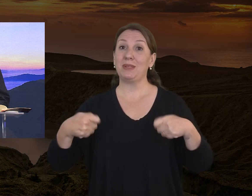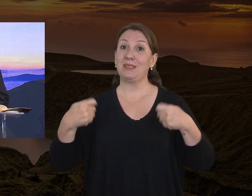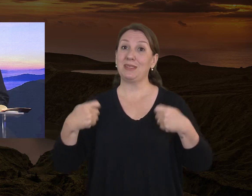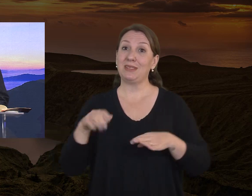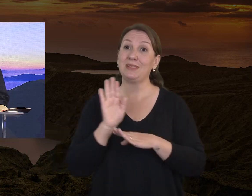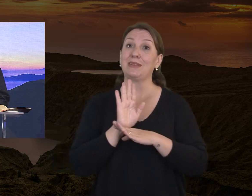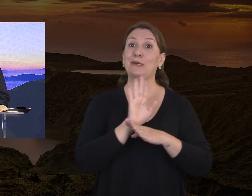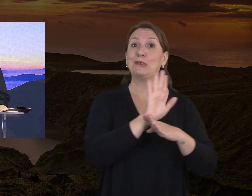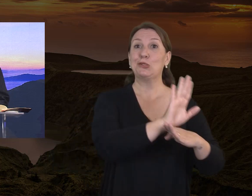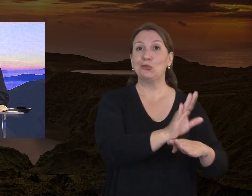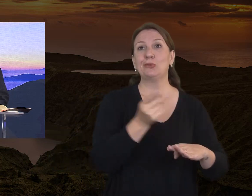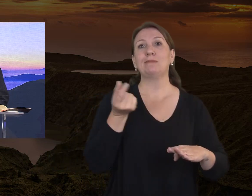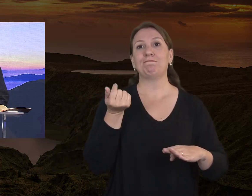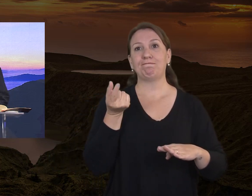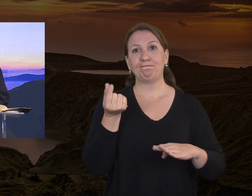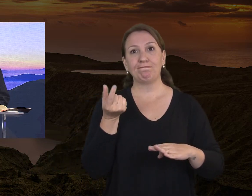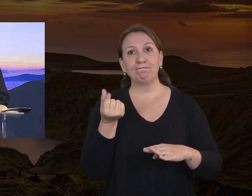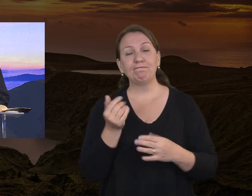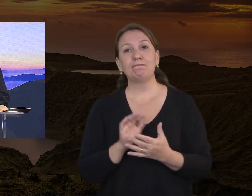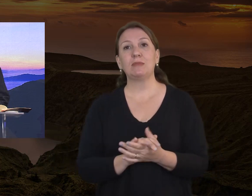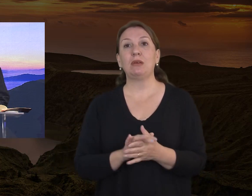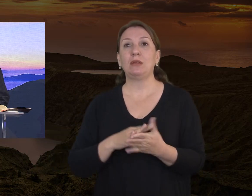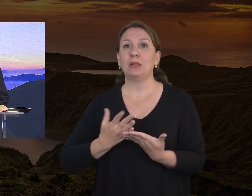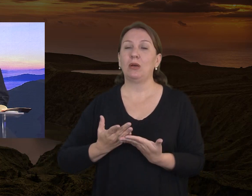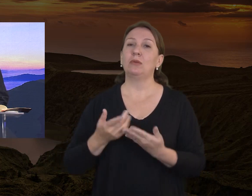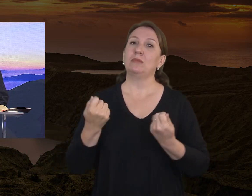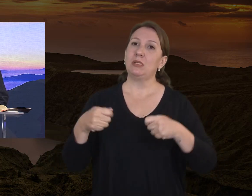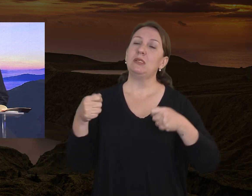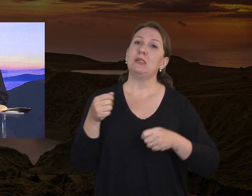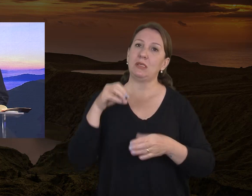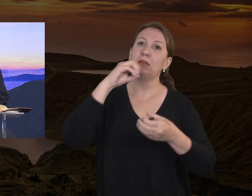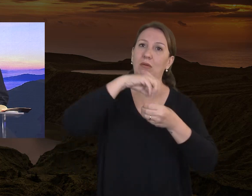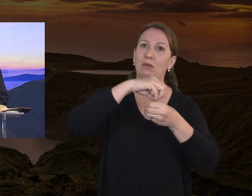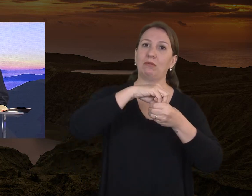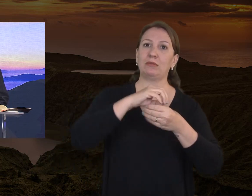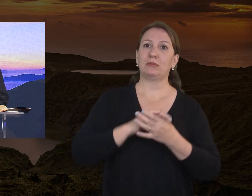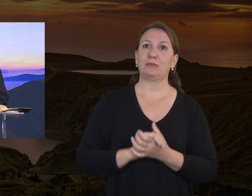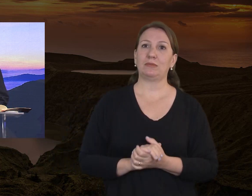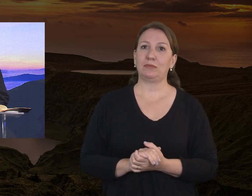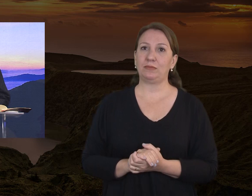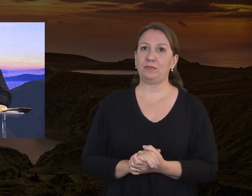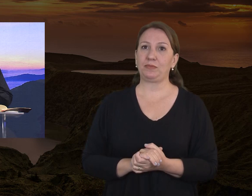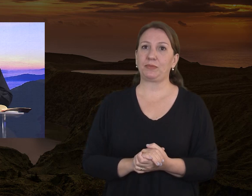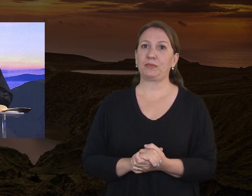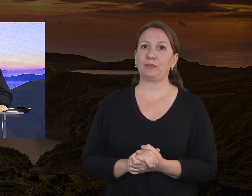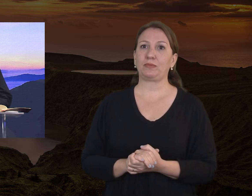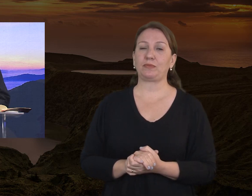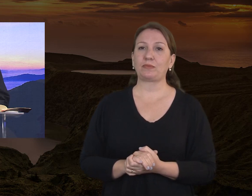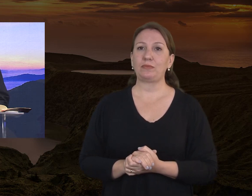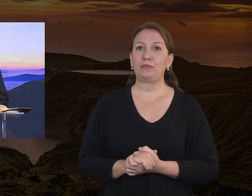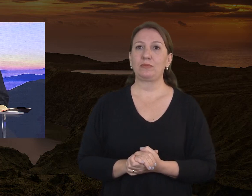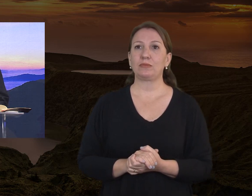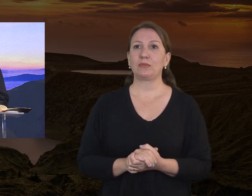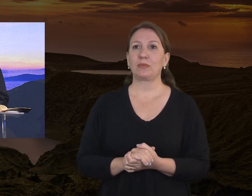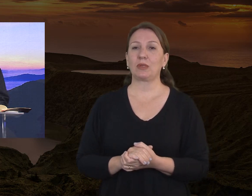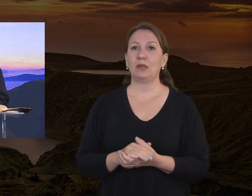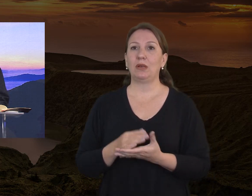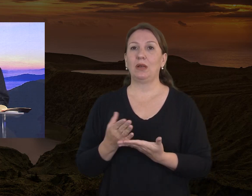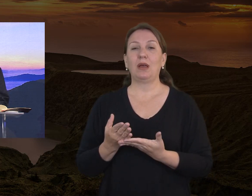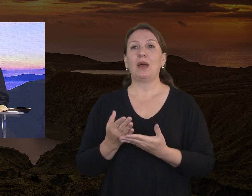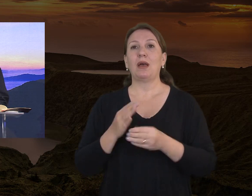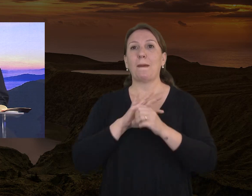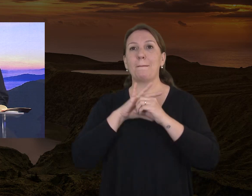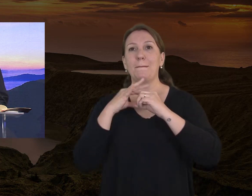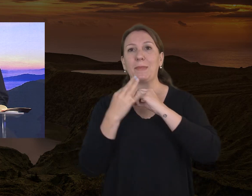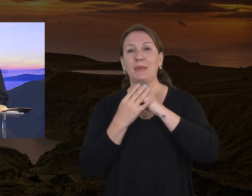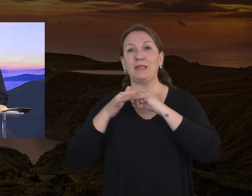dos seus necessitados, e também, né, que o Senhor possa nos dar um livramento um dia mais cedo para nós voltarmos à